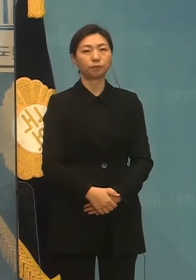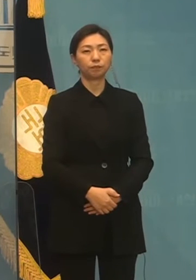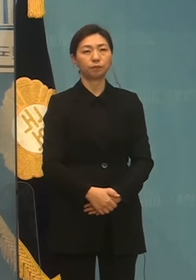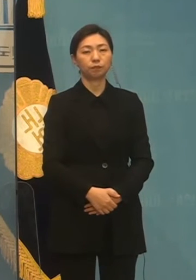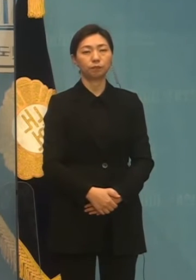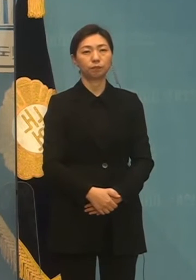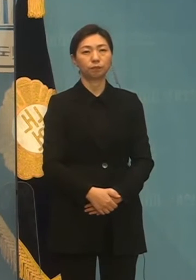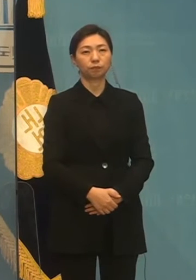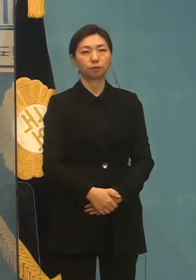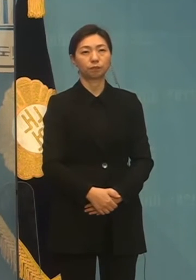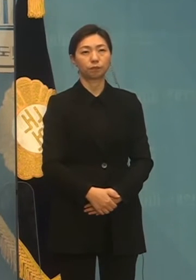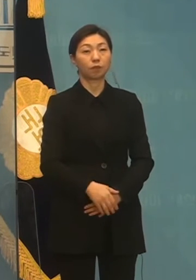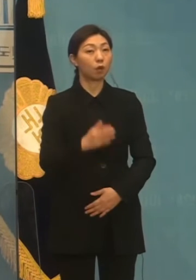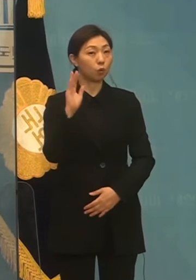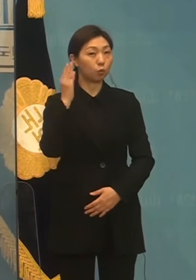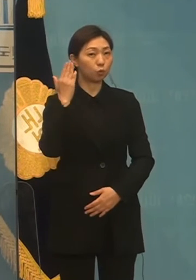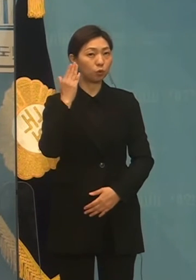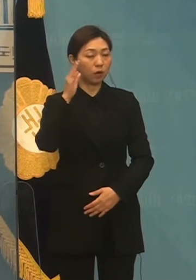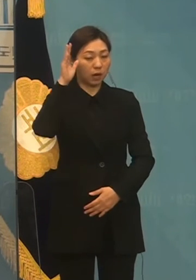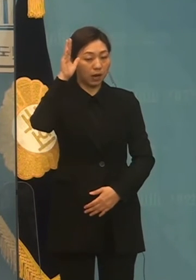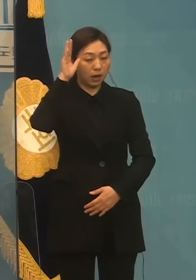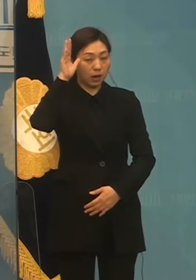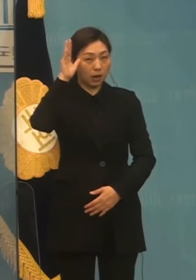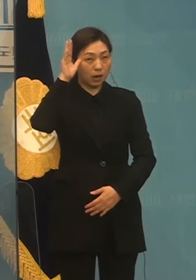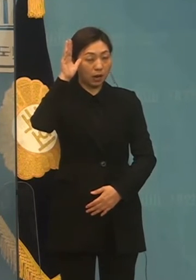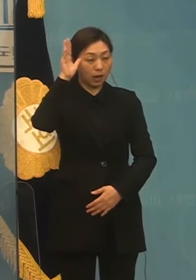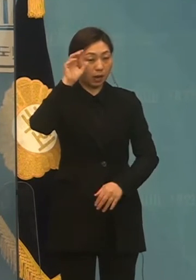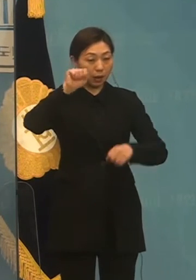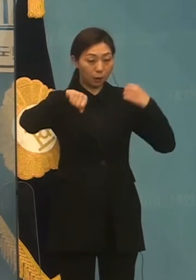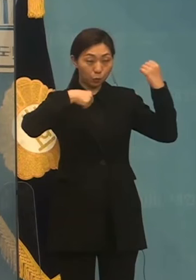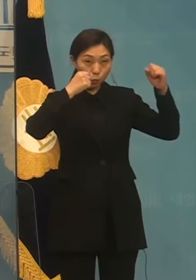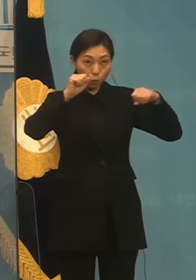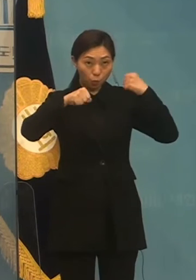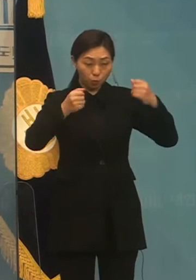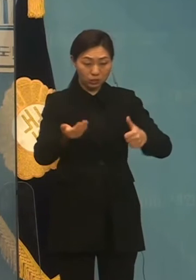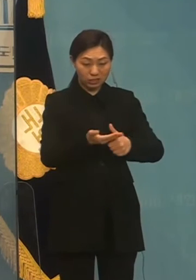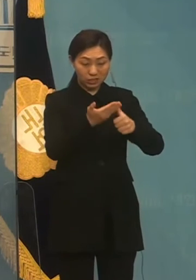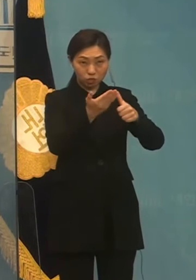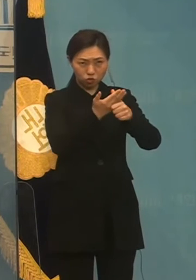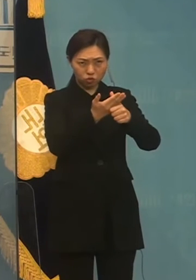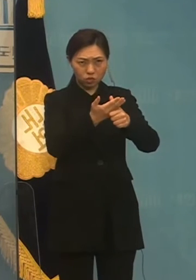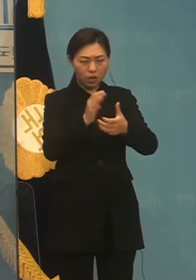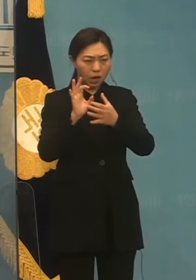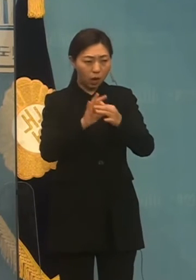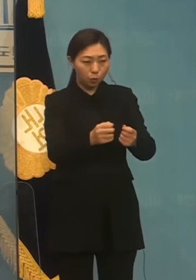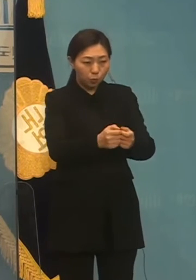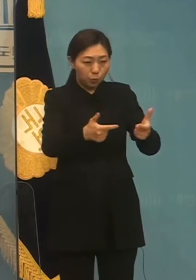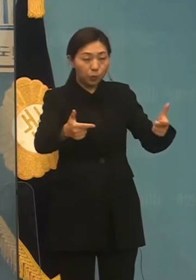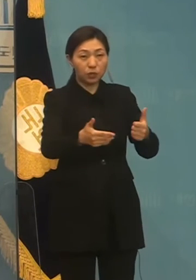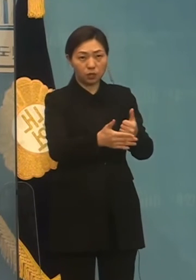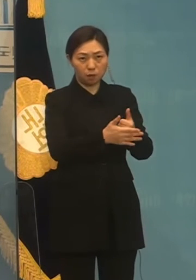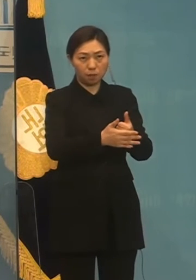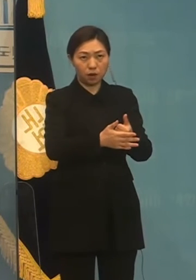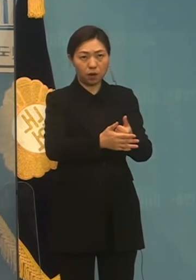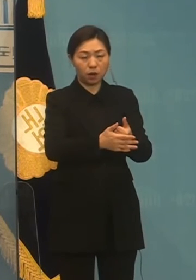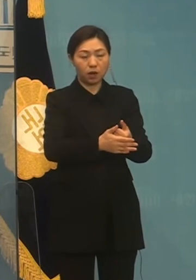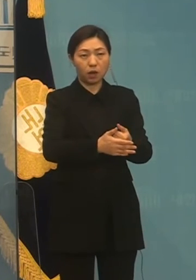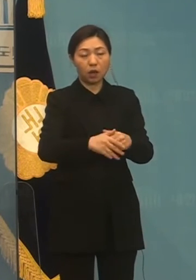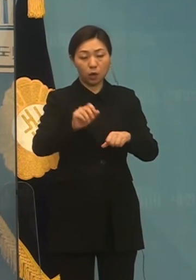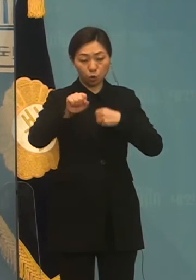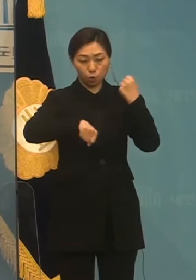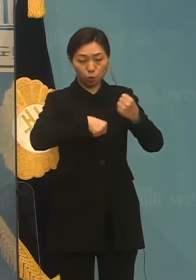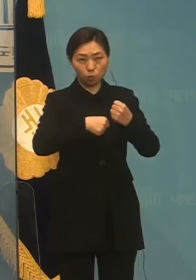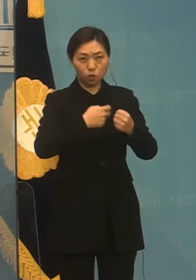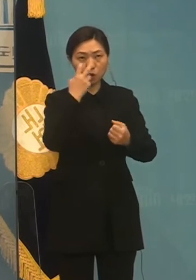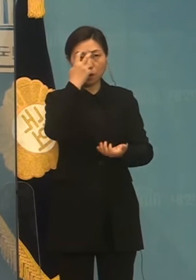우선 최근 반려동물 수가 지속적으로 증가하면서 동물에 대해 보다 강한 법적 보호가 이루어져야